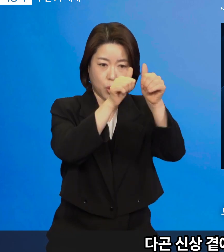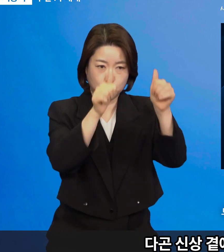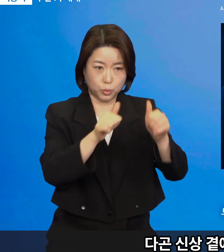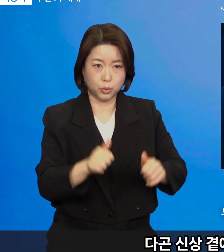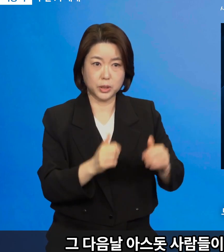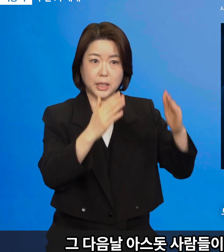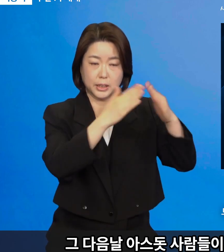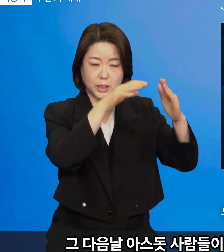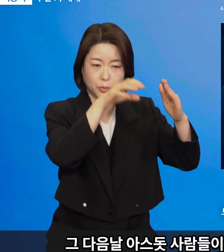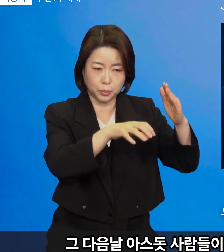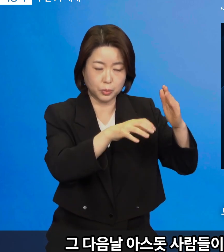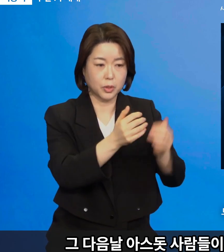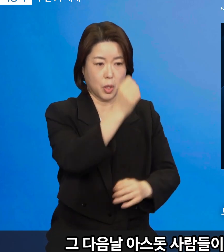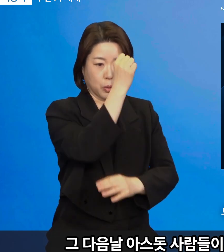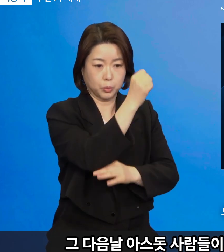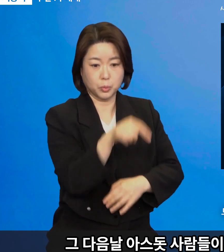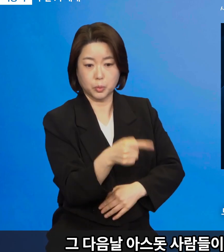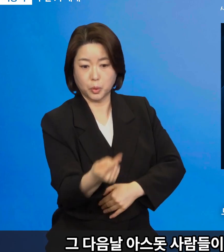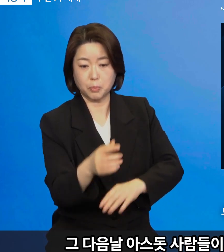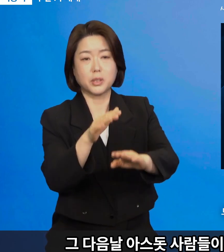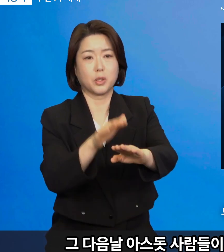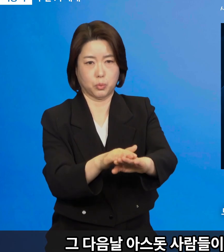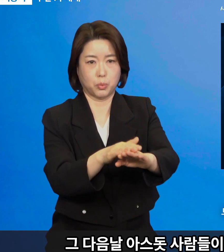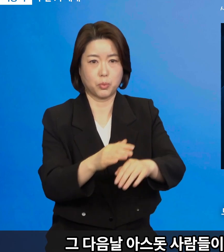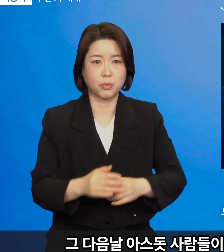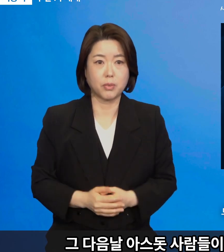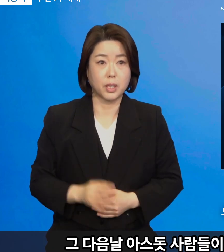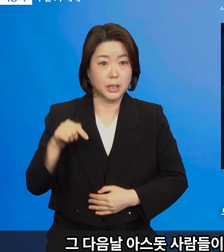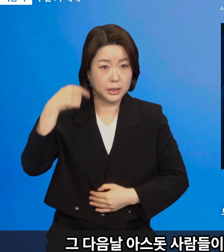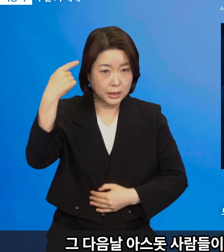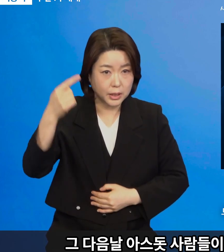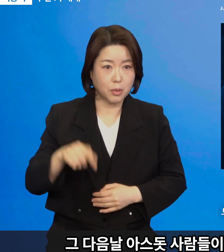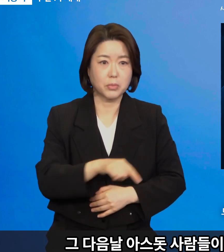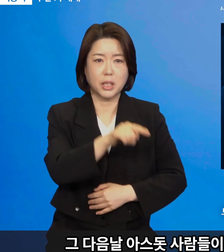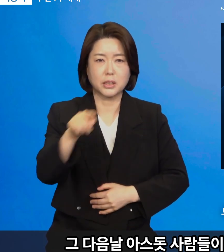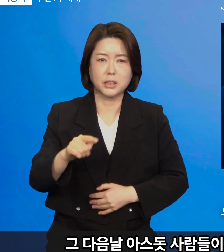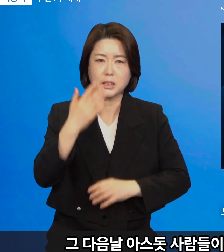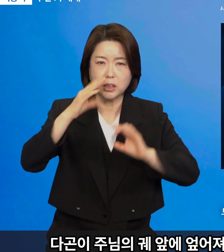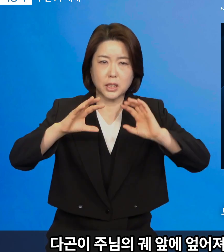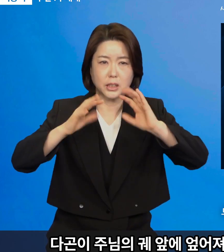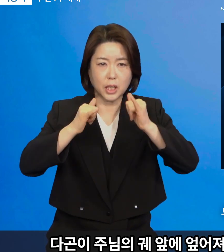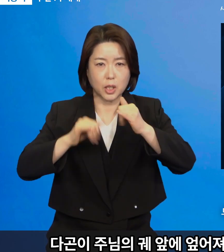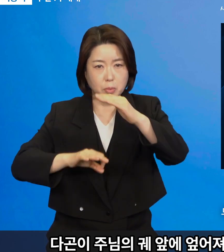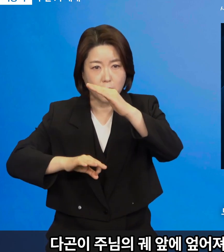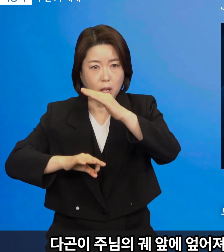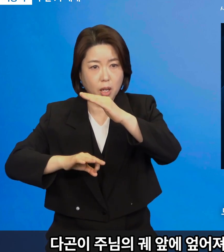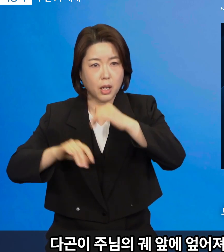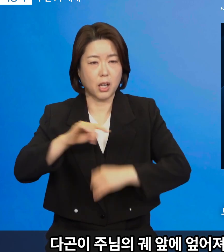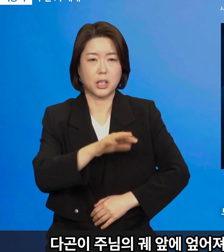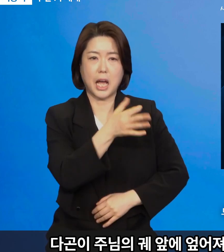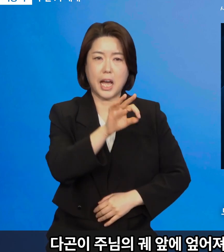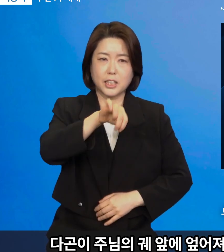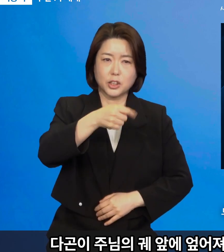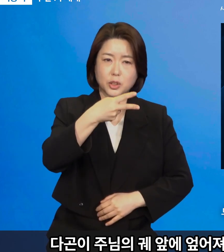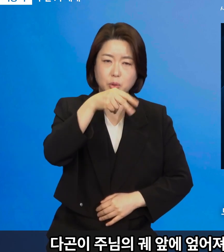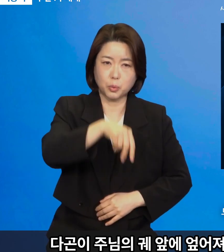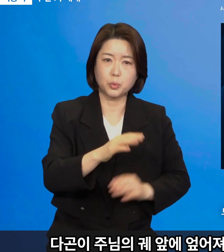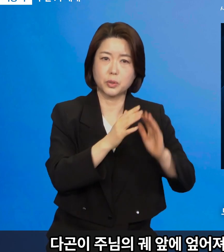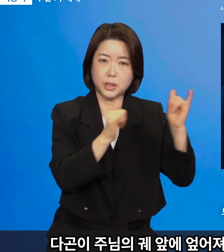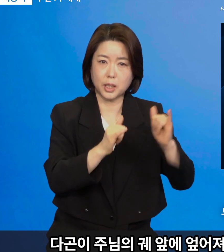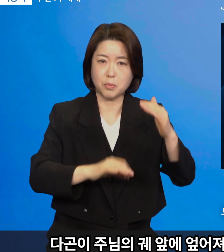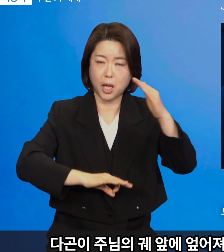세워놓았다. 그 다음 날 아스돗 사람들이 아침에 일찍 일어나서 보니 다곤이 주님의 궤 앞에